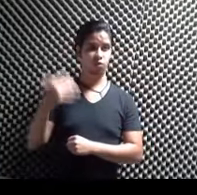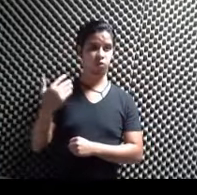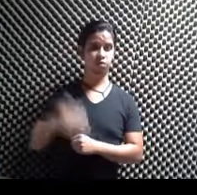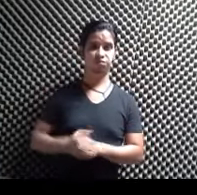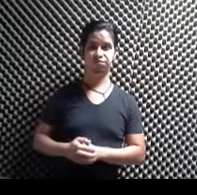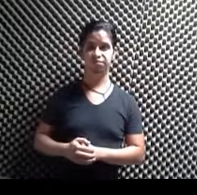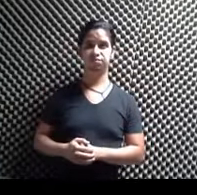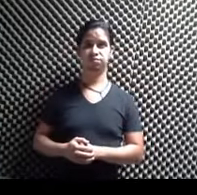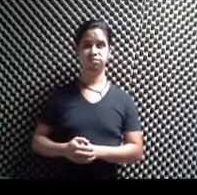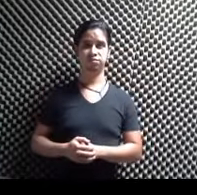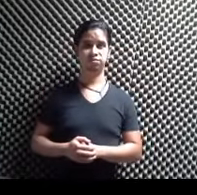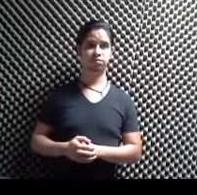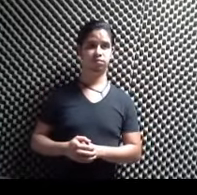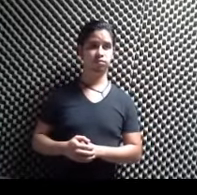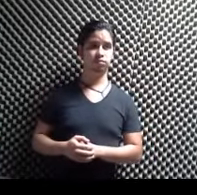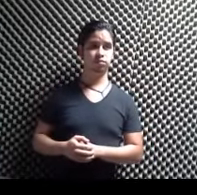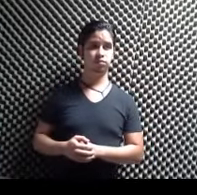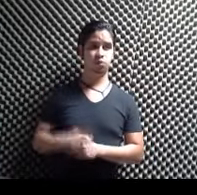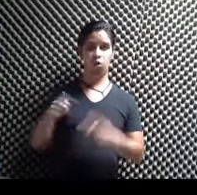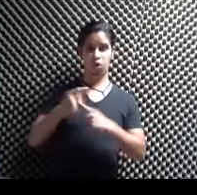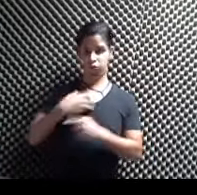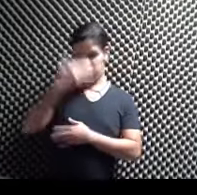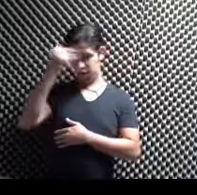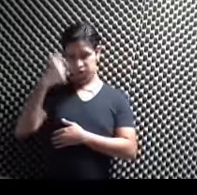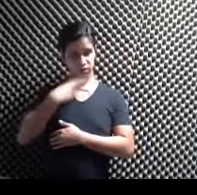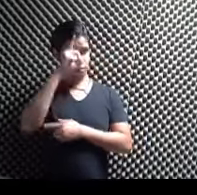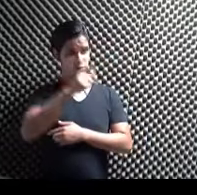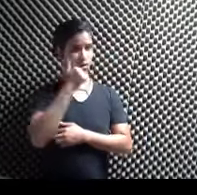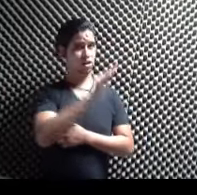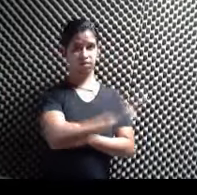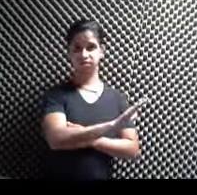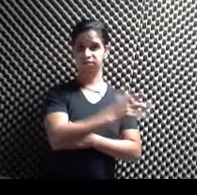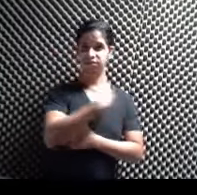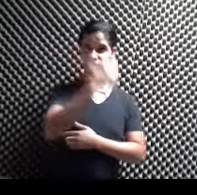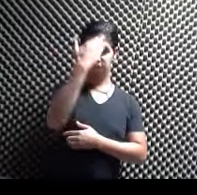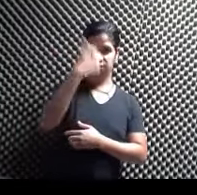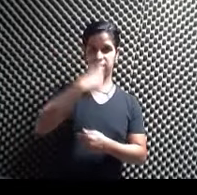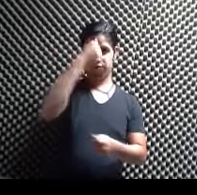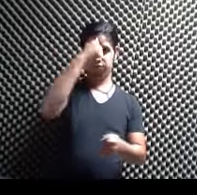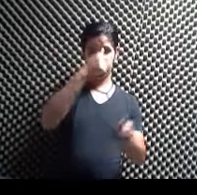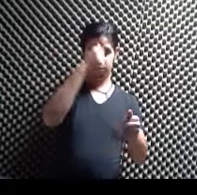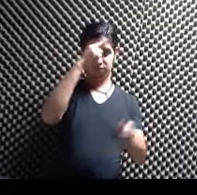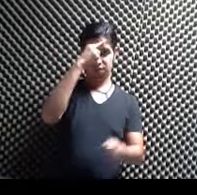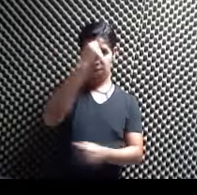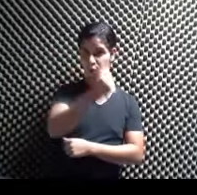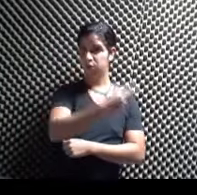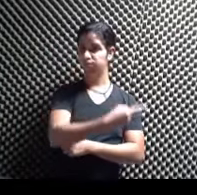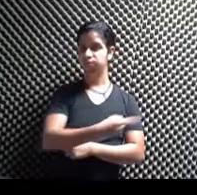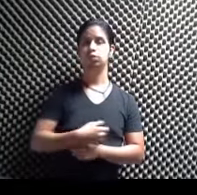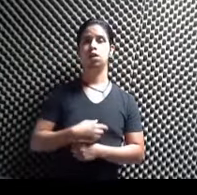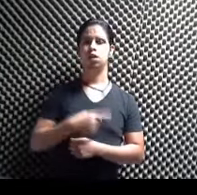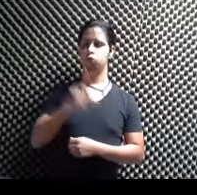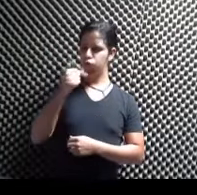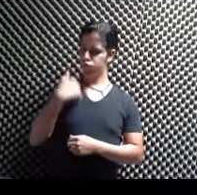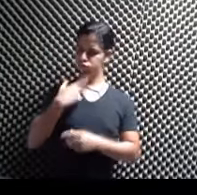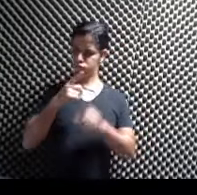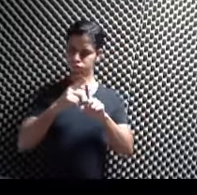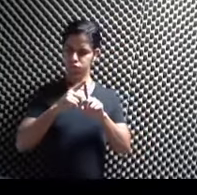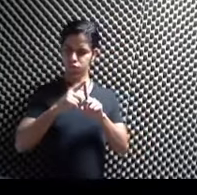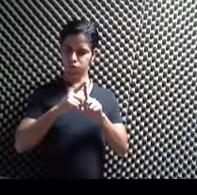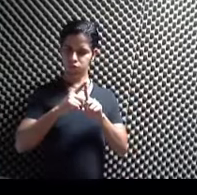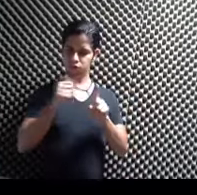Tampoco me preguntaba la licencia. Yo, se lo pregunta a ella, ¿verdad? No sé, déjame ver. Tú te has distinguido más que nada, esto para cerrar, por